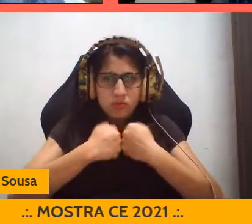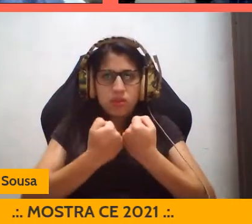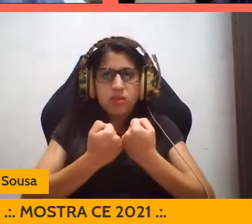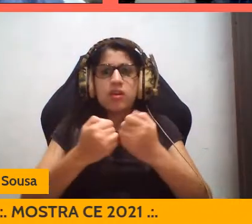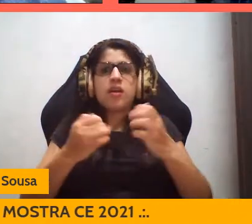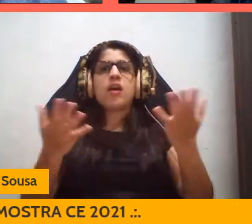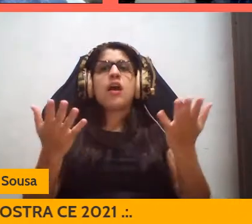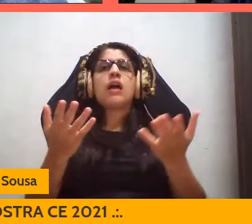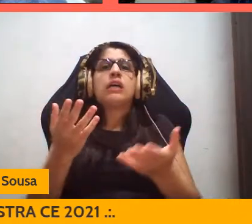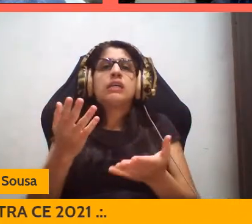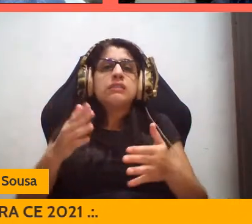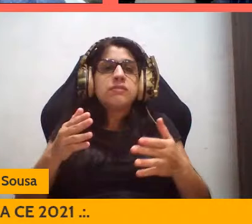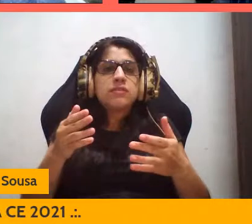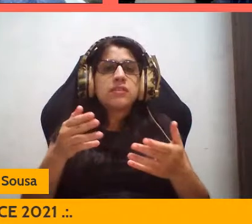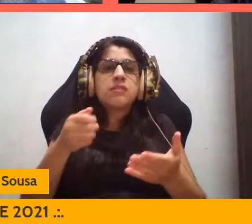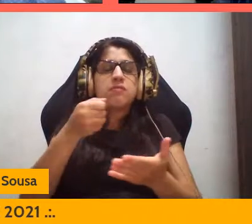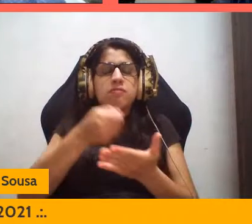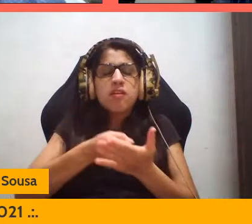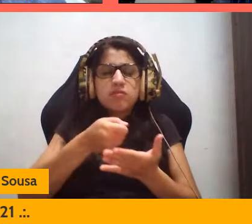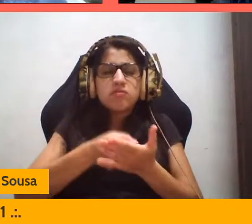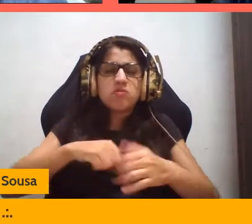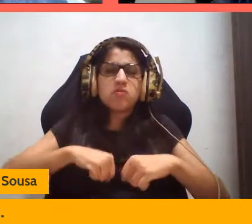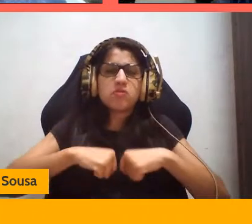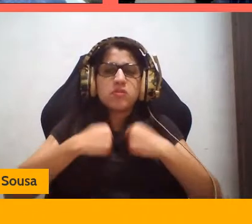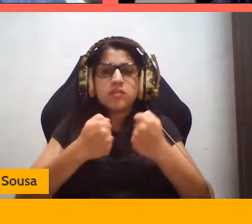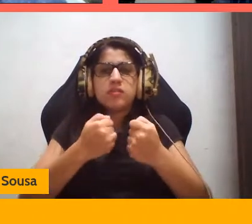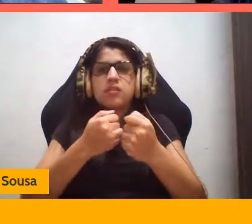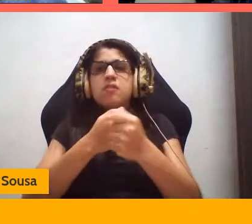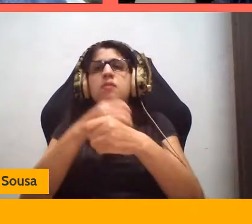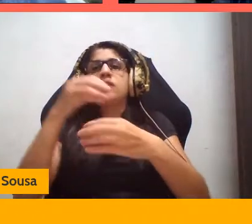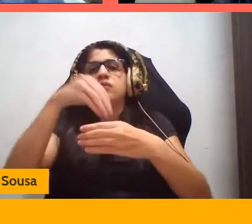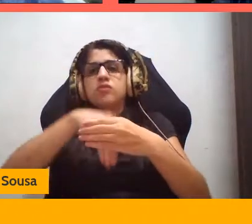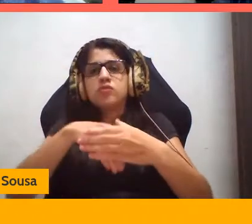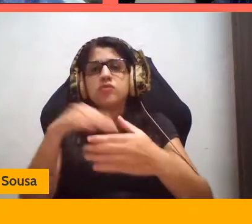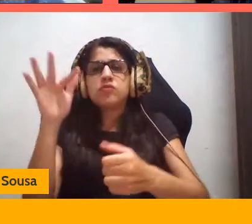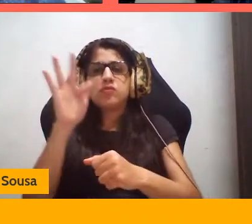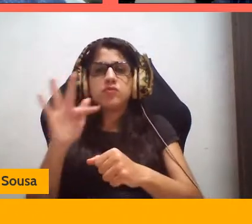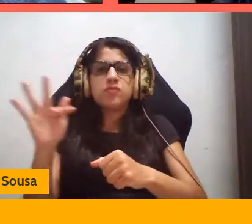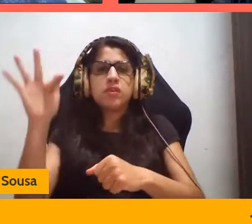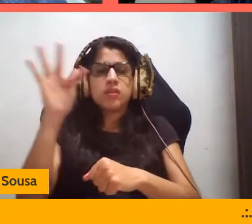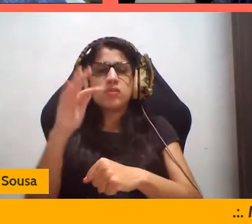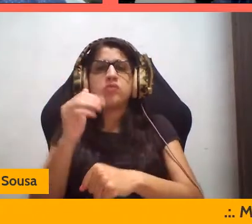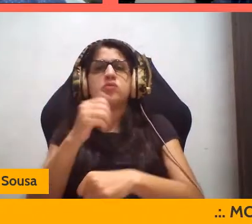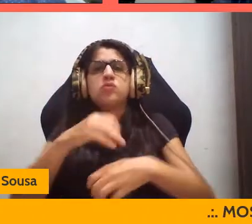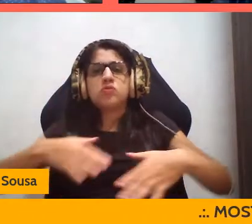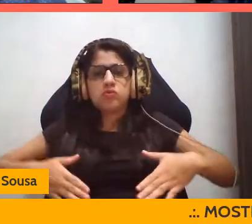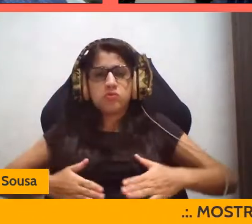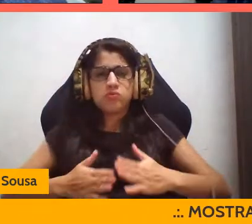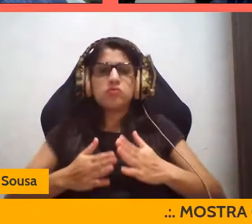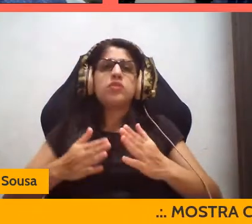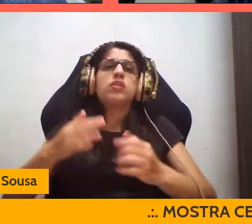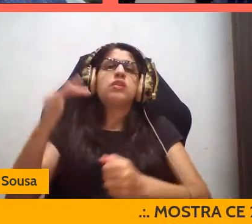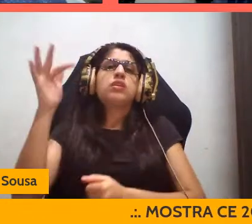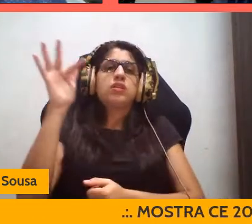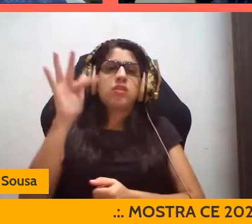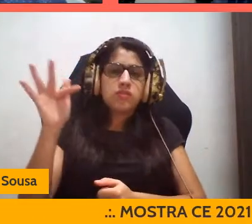os seus filhos na universidade. Então, mas eu acho que, né, nós precisamos